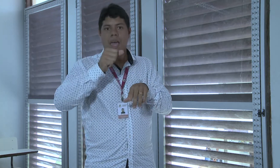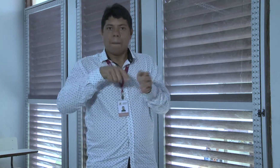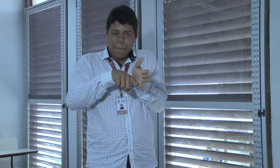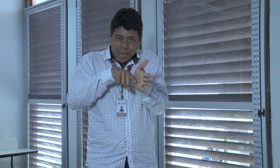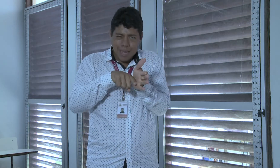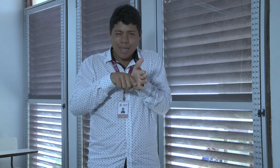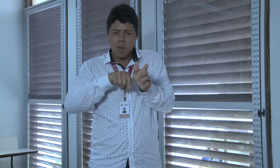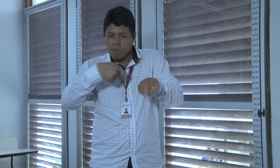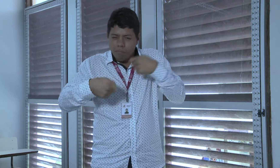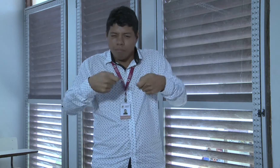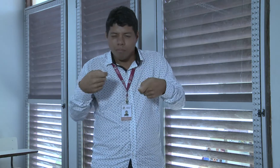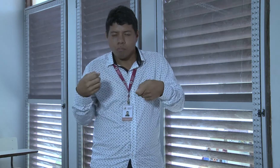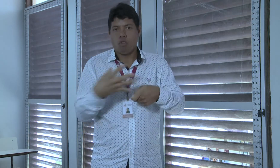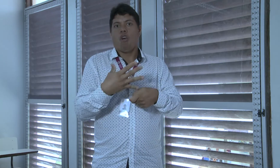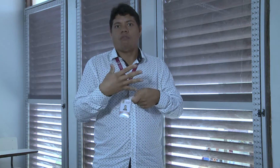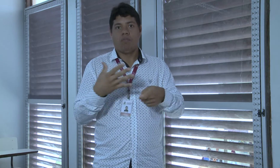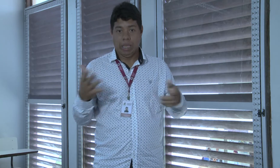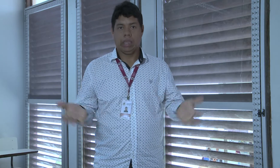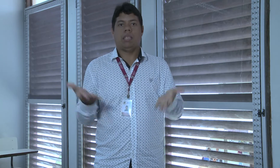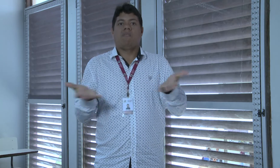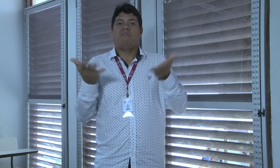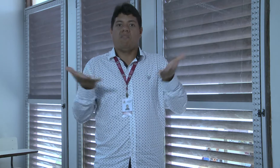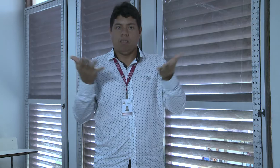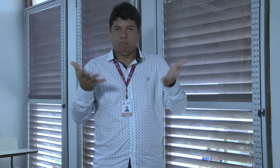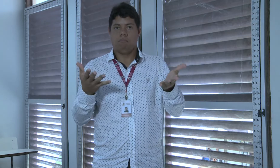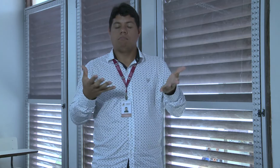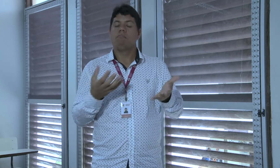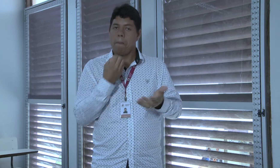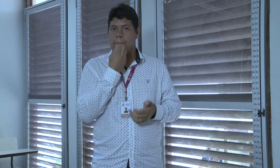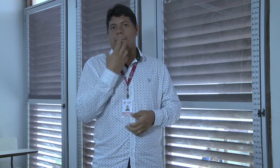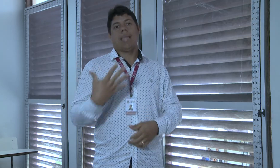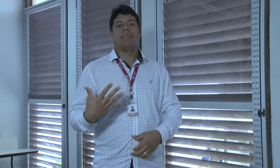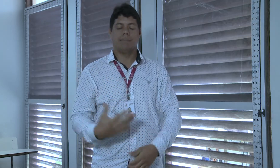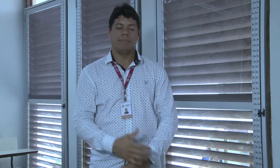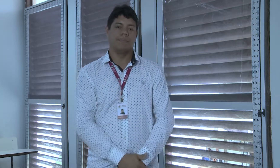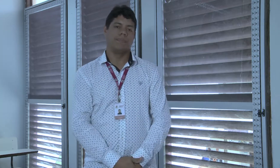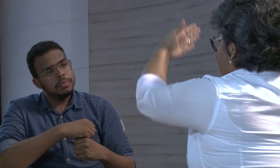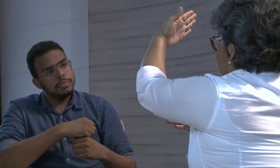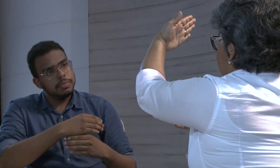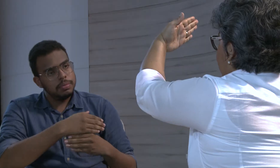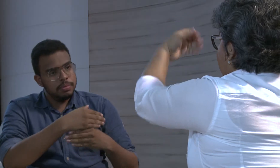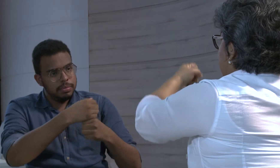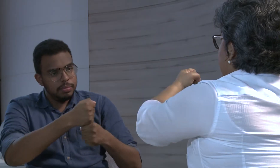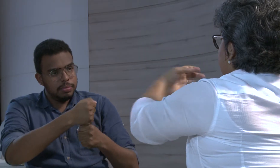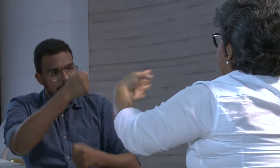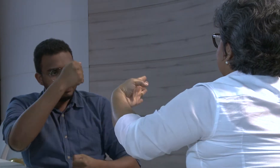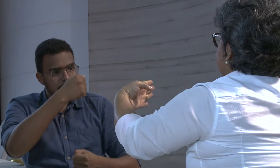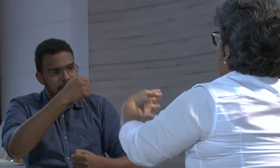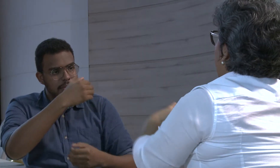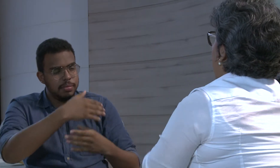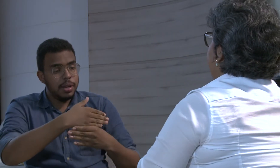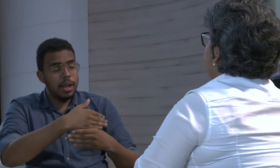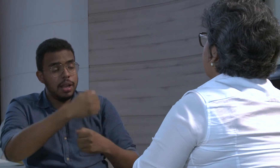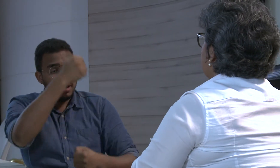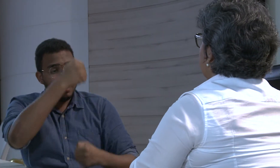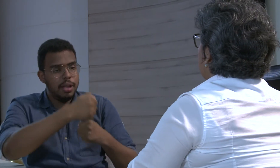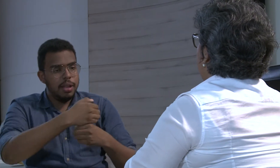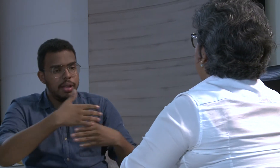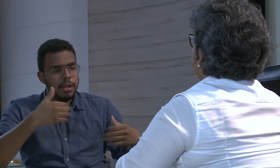propensão da língua e se aprende cada vez mais e isso é muito bom além da proposta de fazer um levantamento sobre os sinais que são